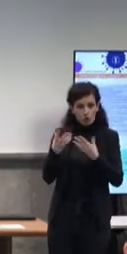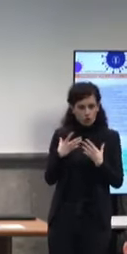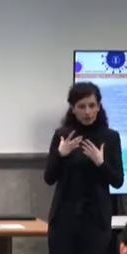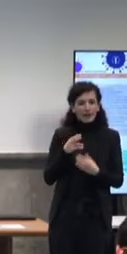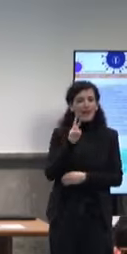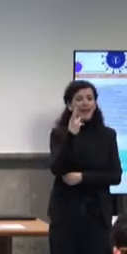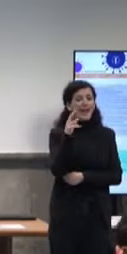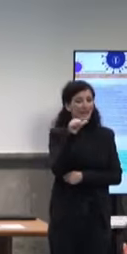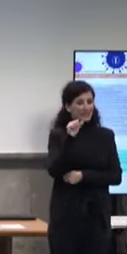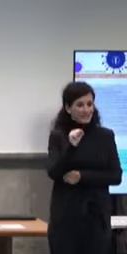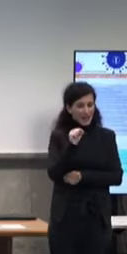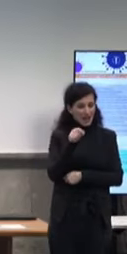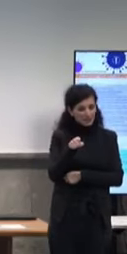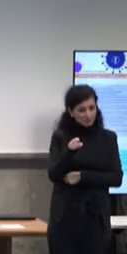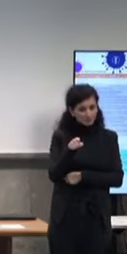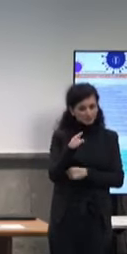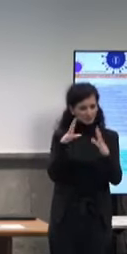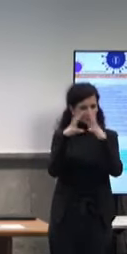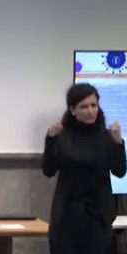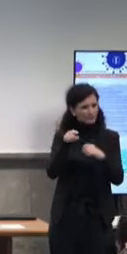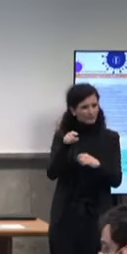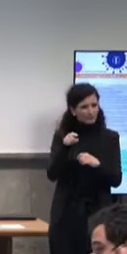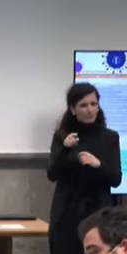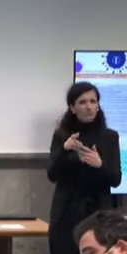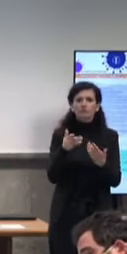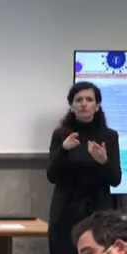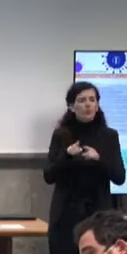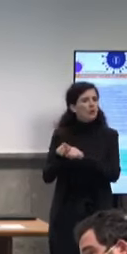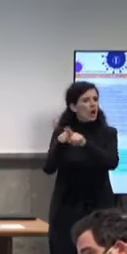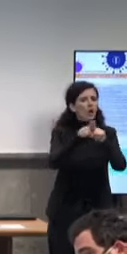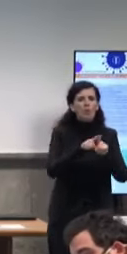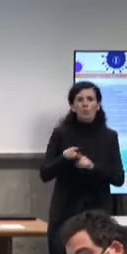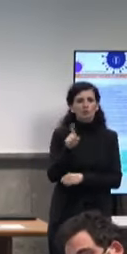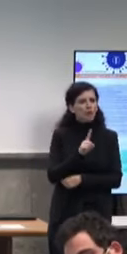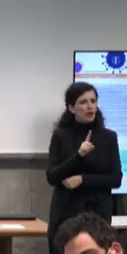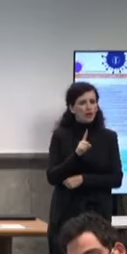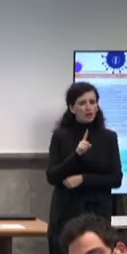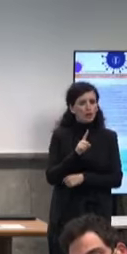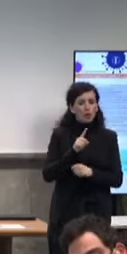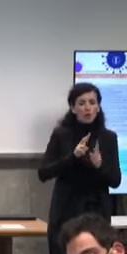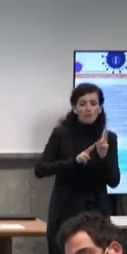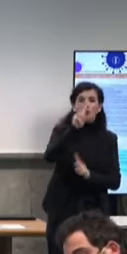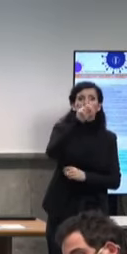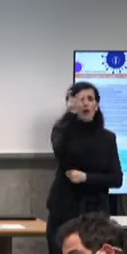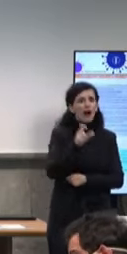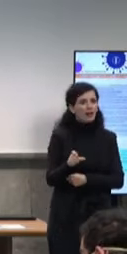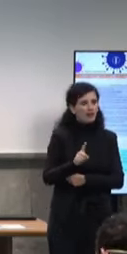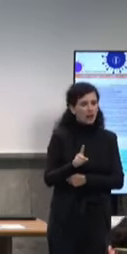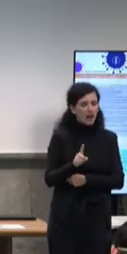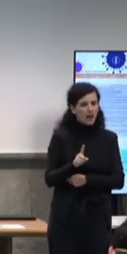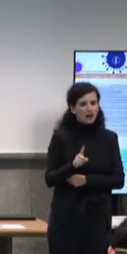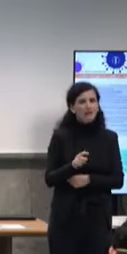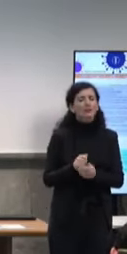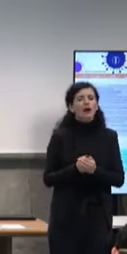campione mirato le rsa sono fortemente disomogeneo e numero nel tele territorio nazionale praticamente